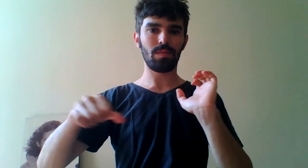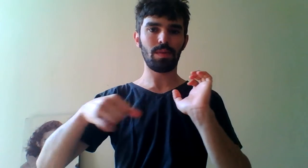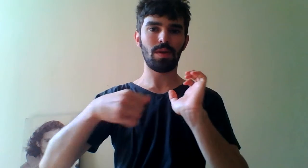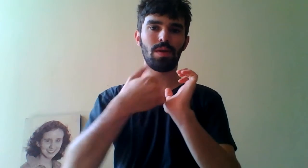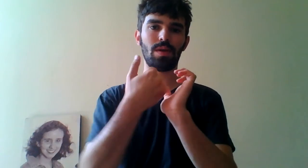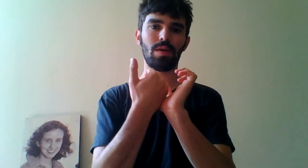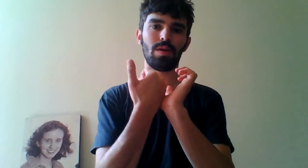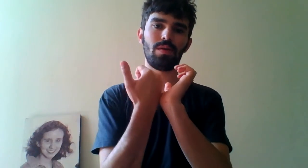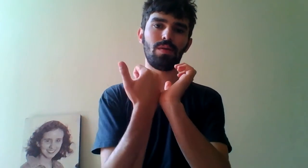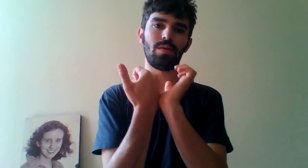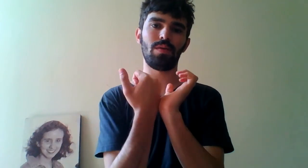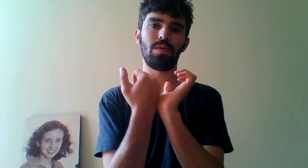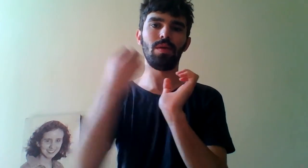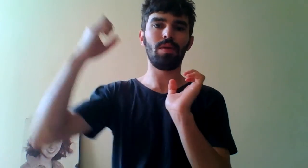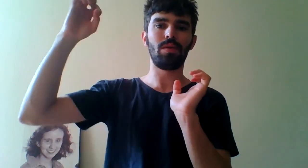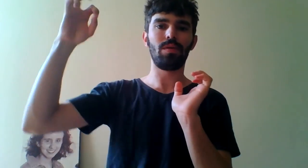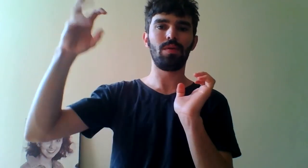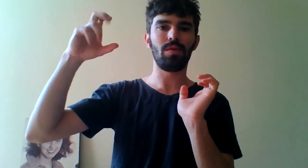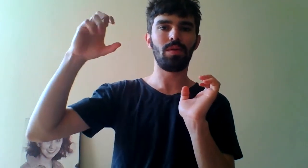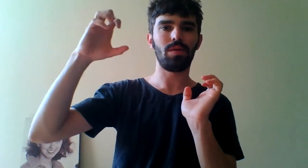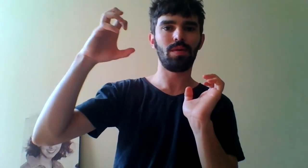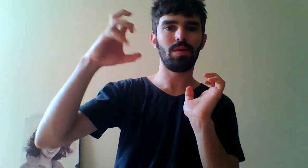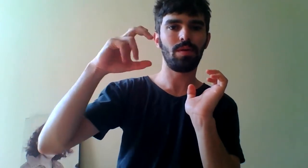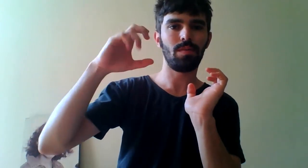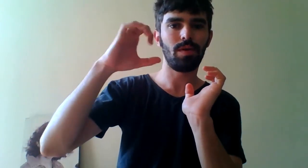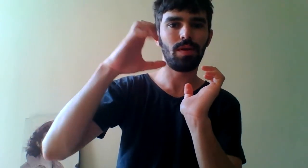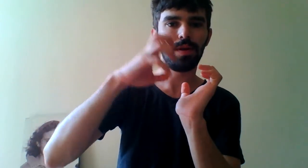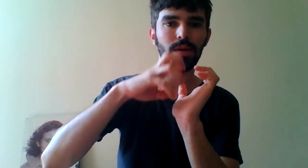Verdeiro Luzes a brilhar